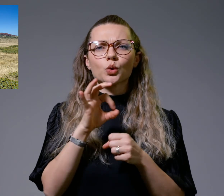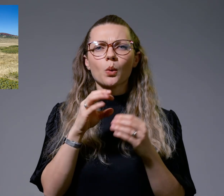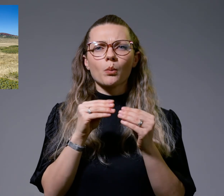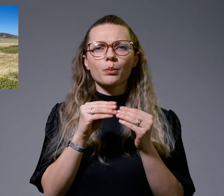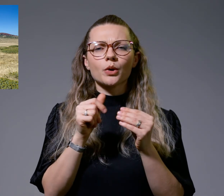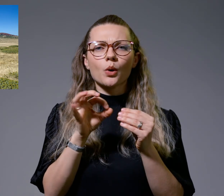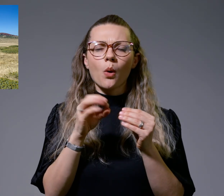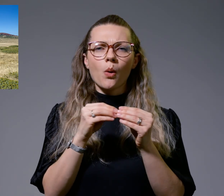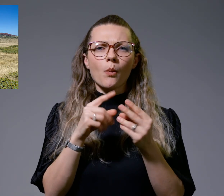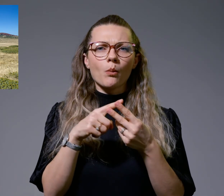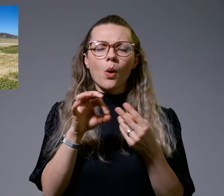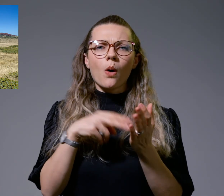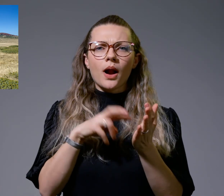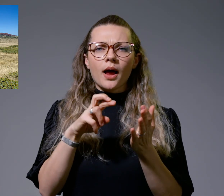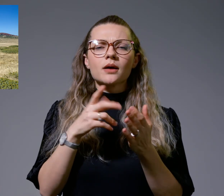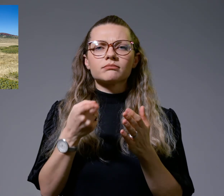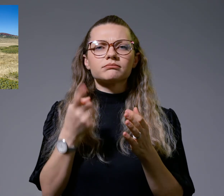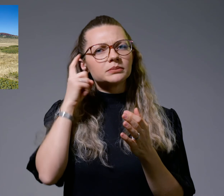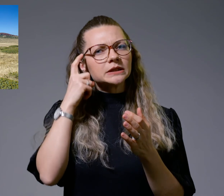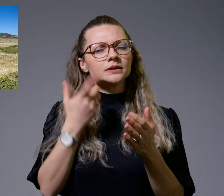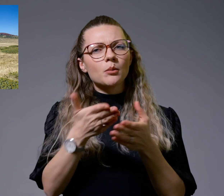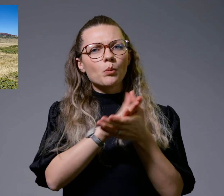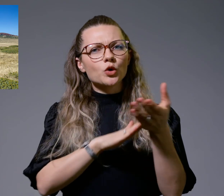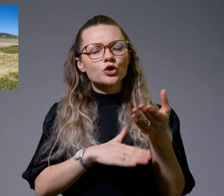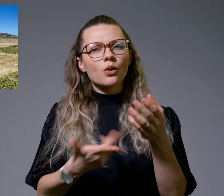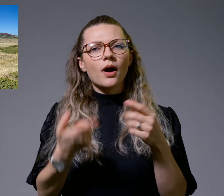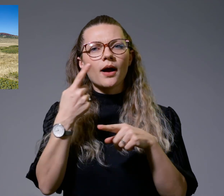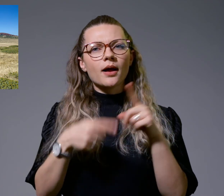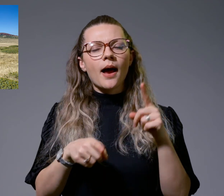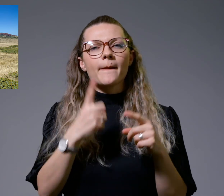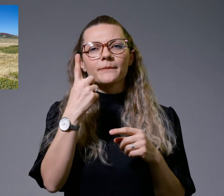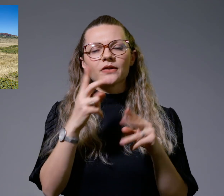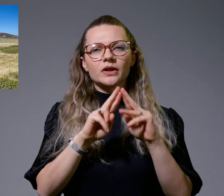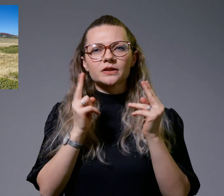смета дека е почеток на крајот на Првата светска војна.